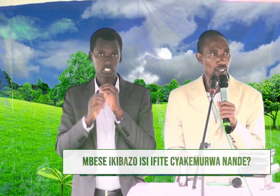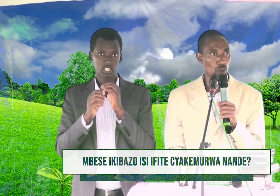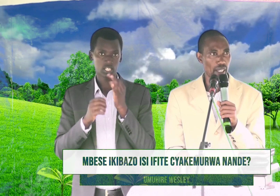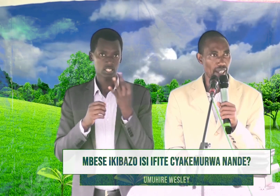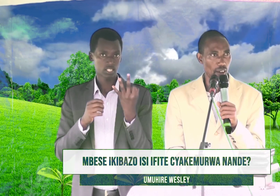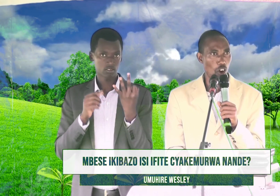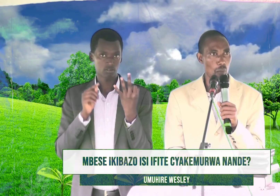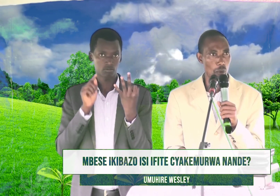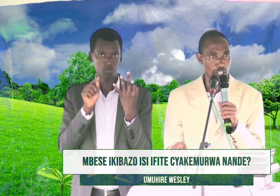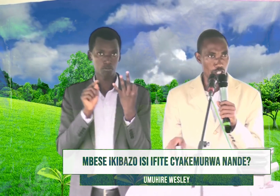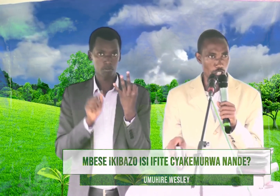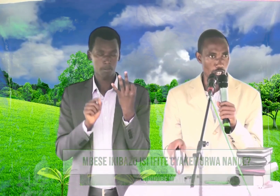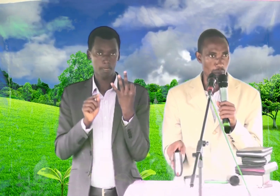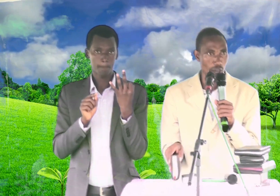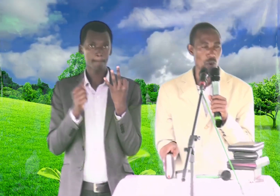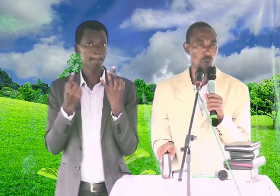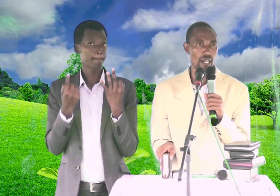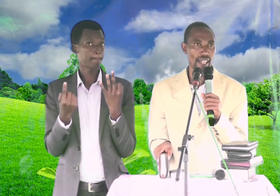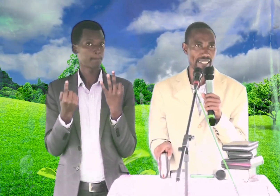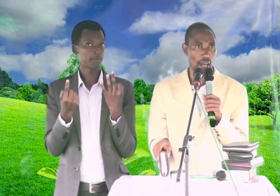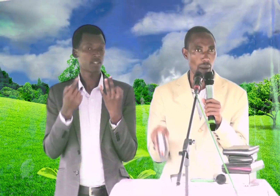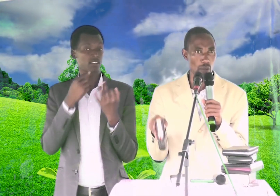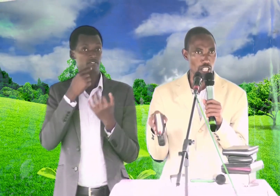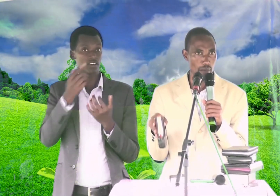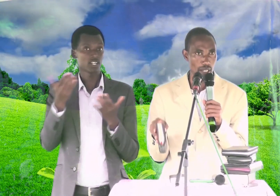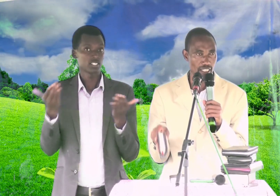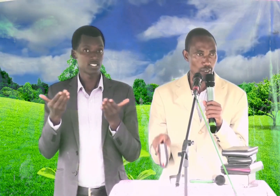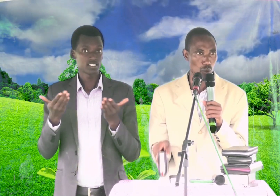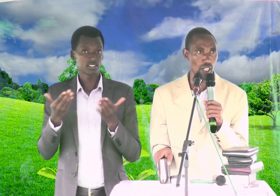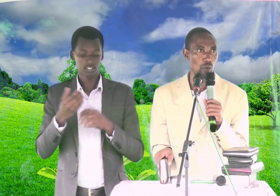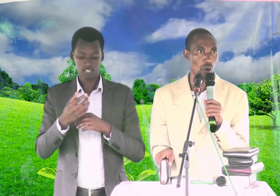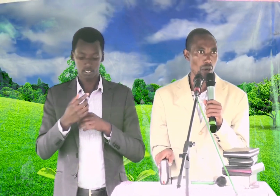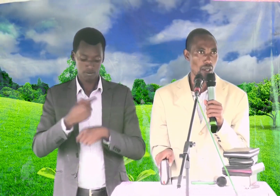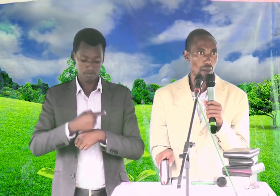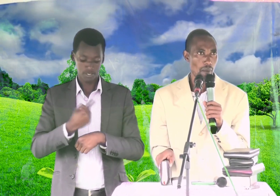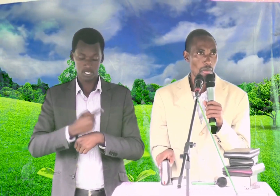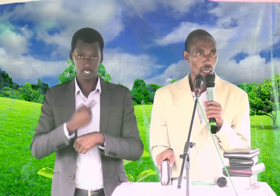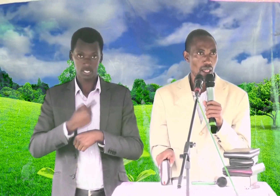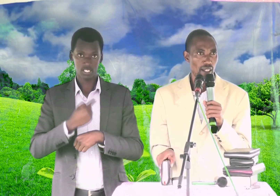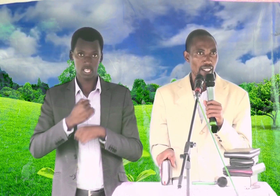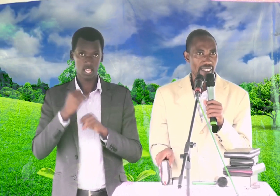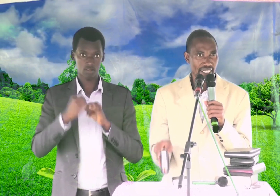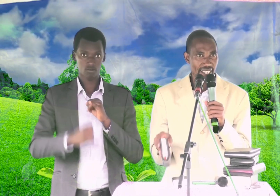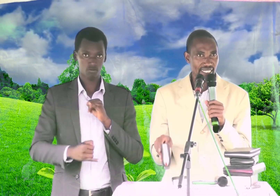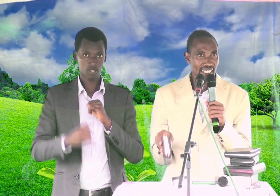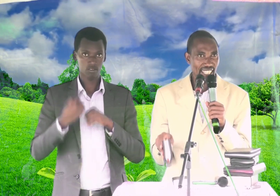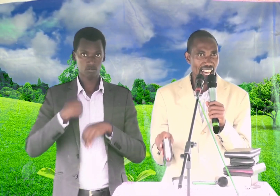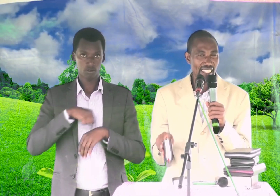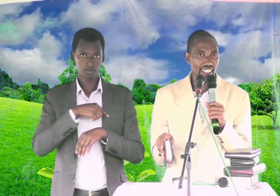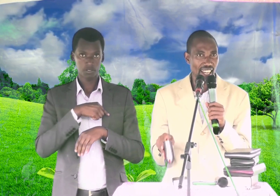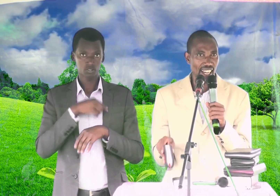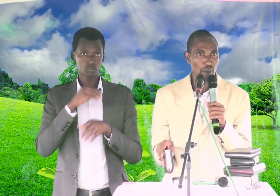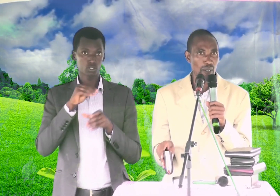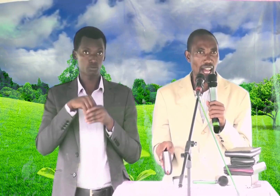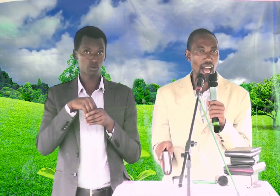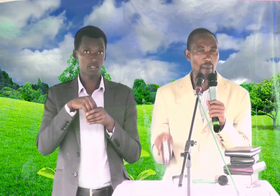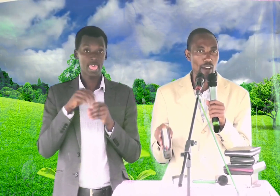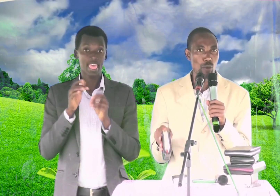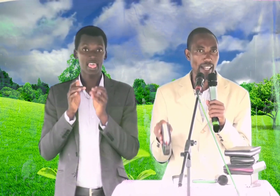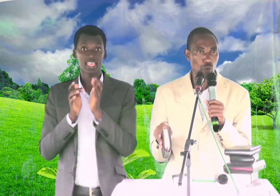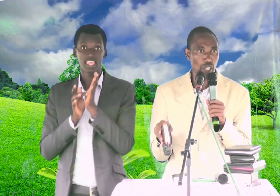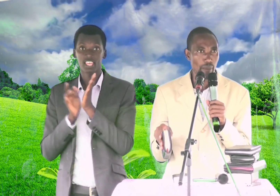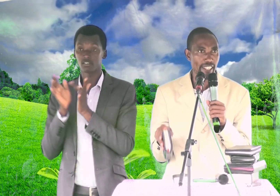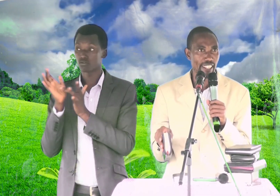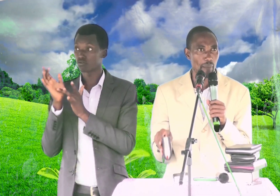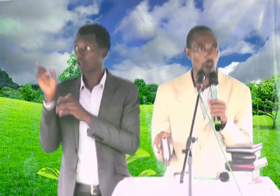mbere, hatubwira ko mu minsi y'imperuka cyangwa muri iyi minsi turimo Yesu azarinda agaruka